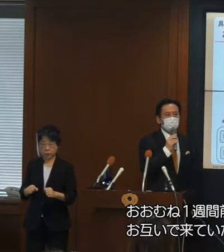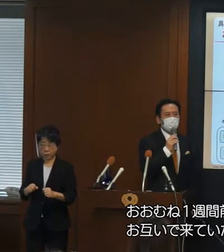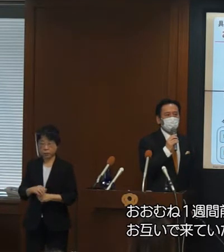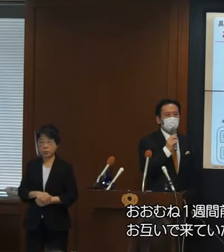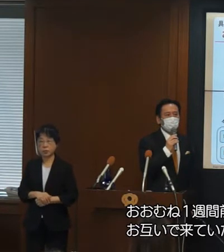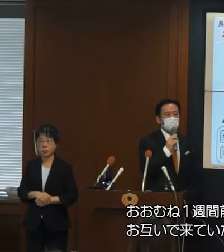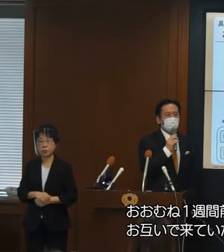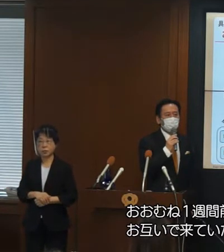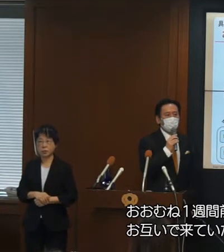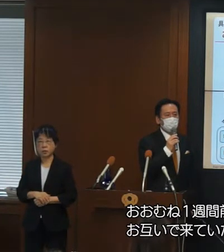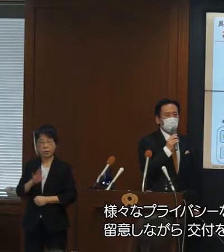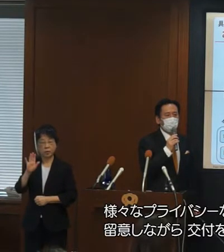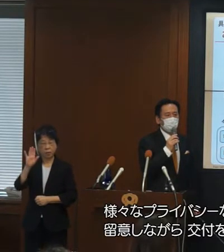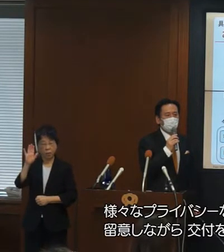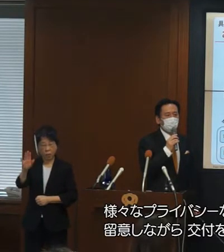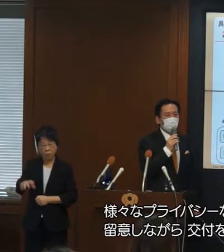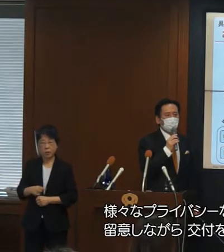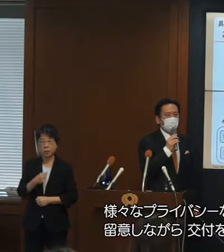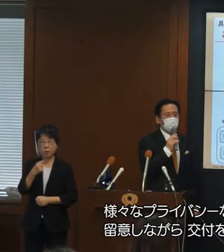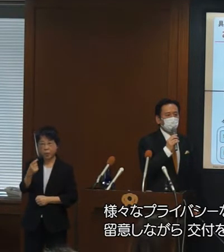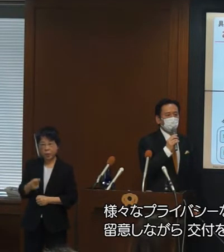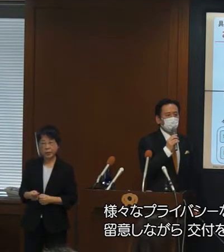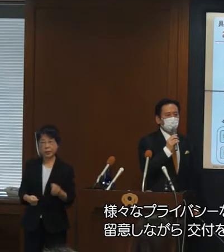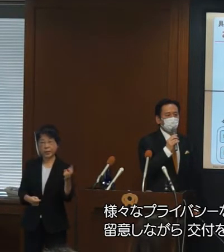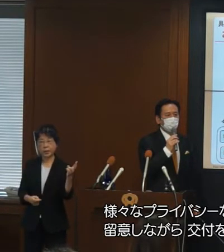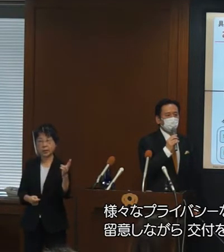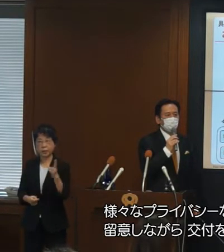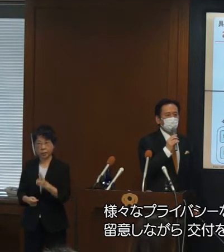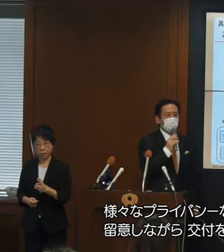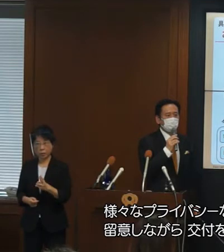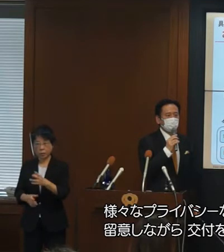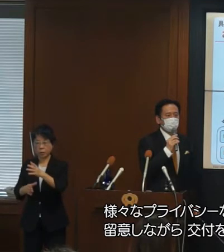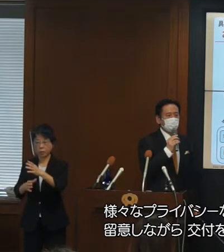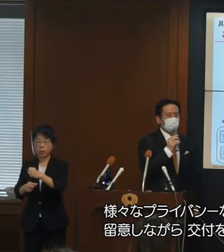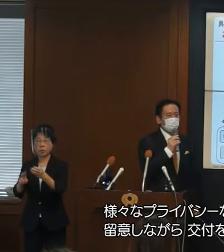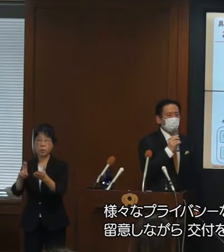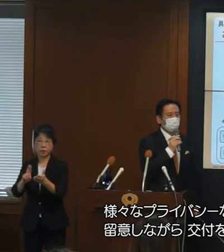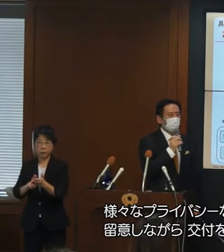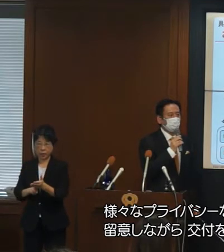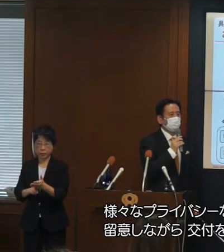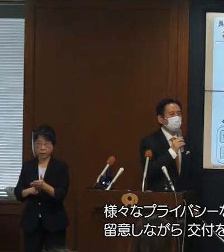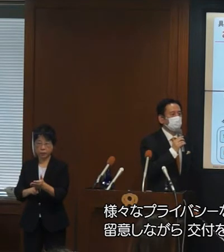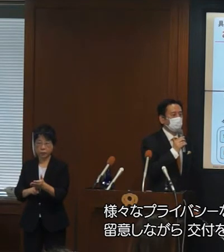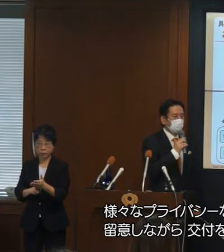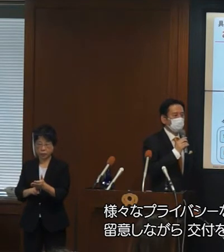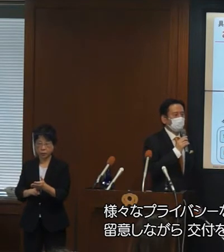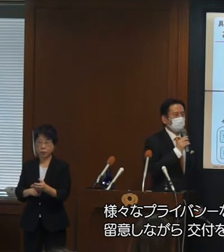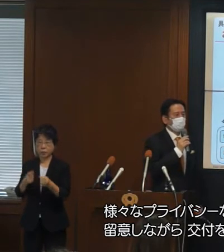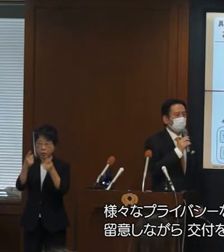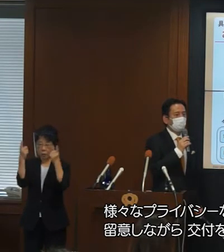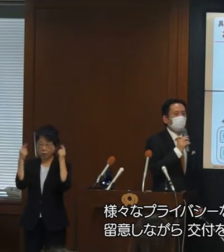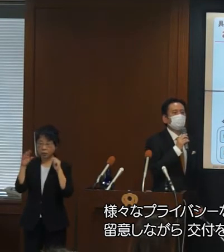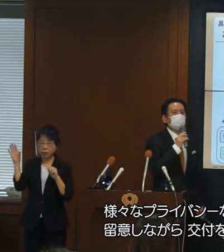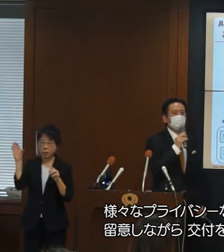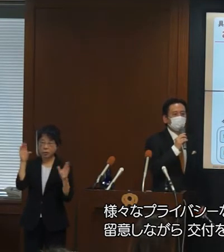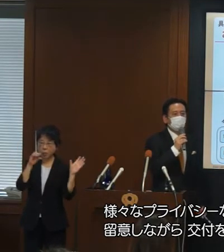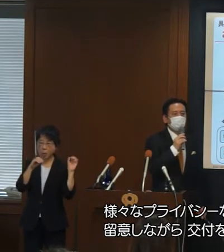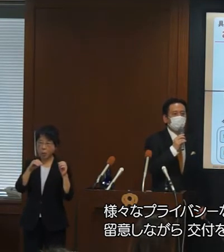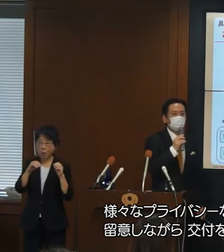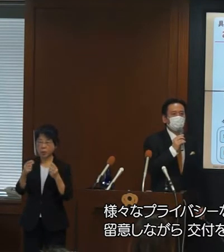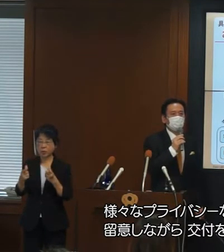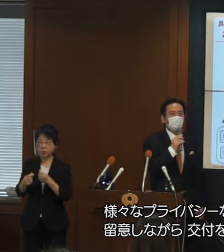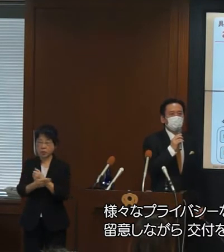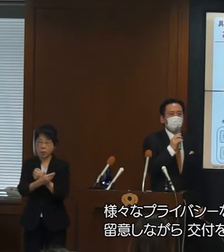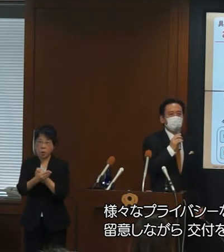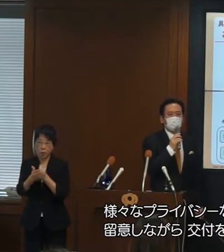日を決めまして、さまざまなプライバシーなどについても留意しながら交付をする